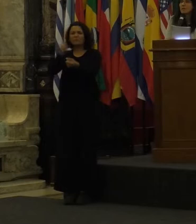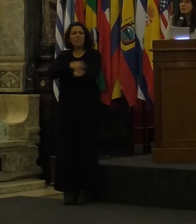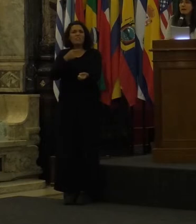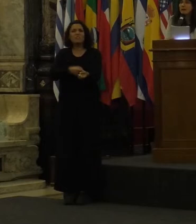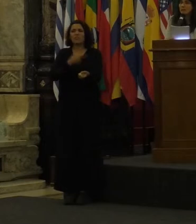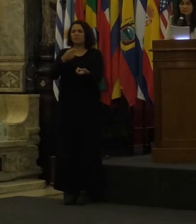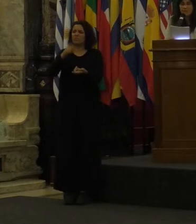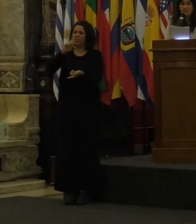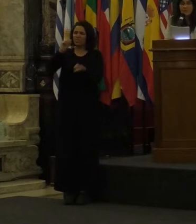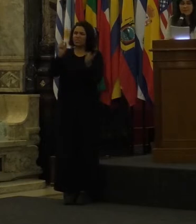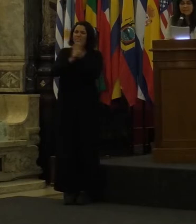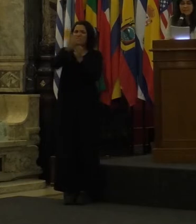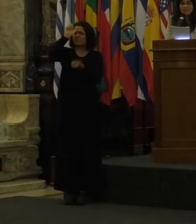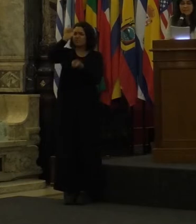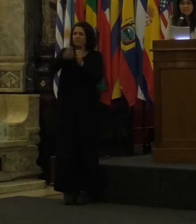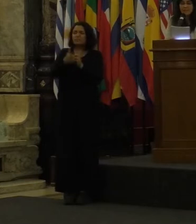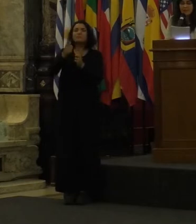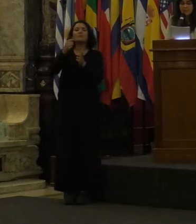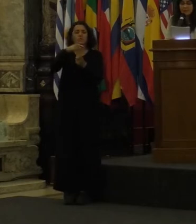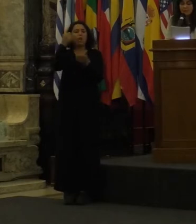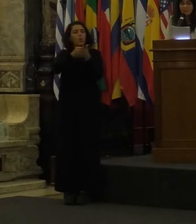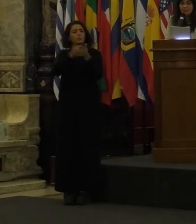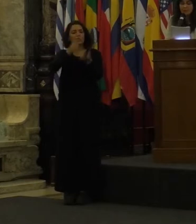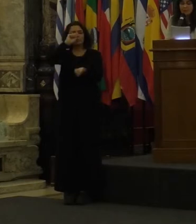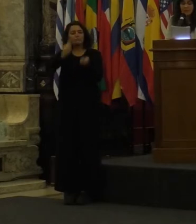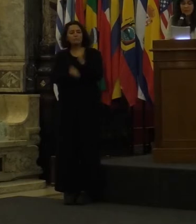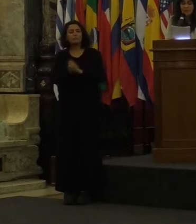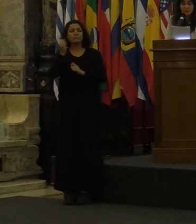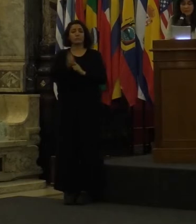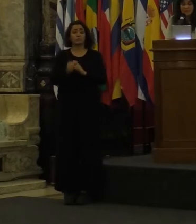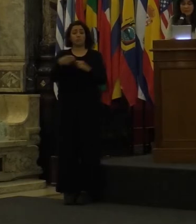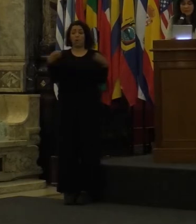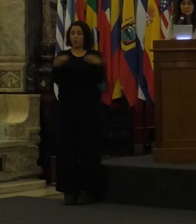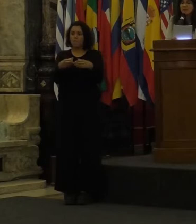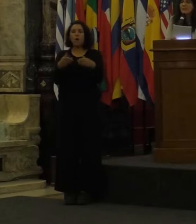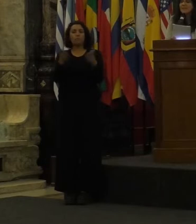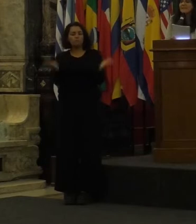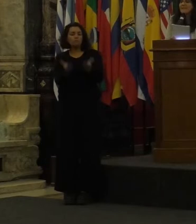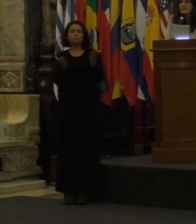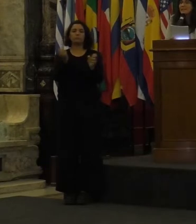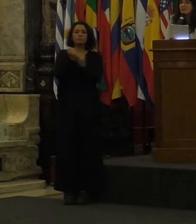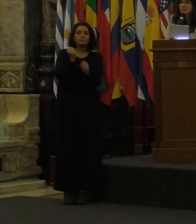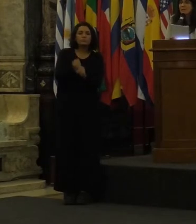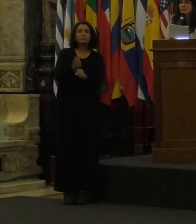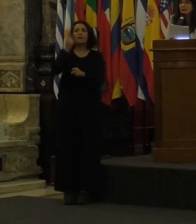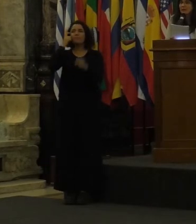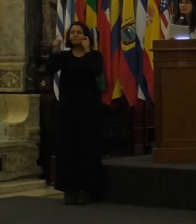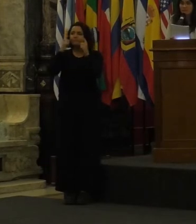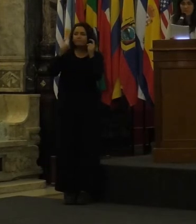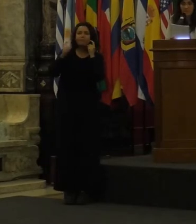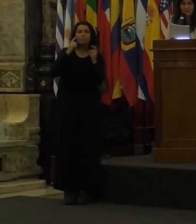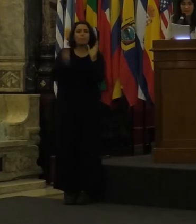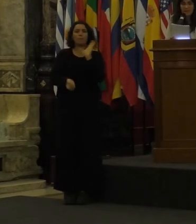cambiar en lo humano. Mercedes es hacedora de grupos, tejedora de redes de producción de ideas